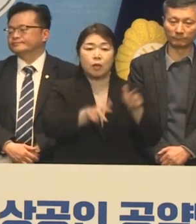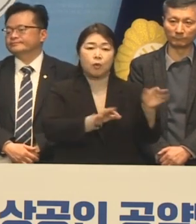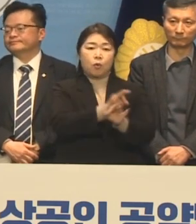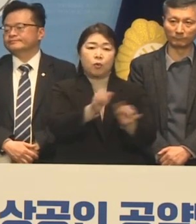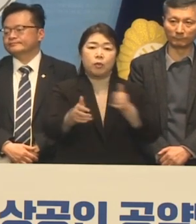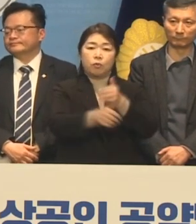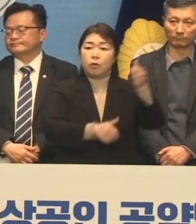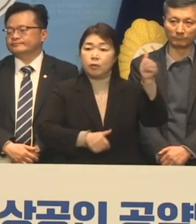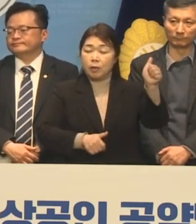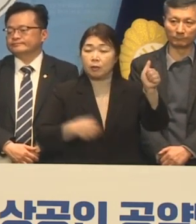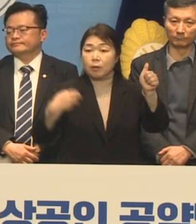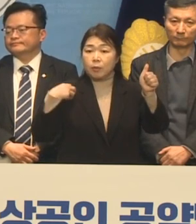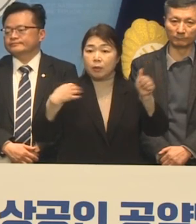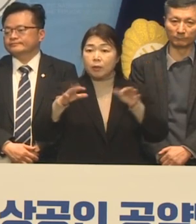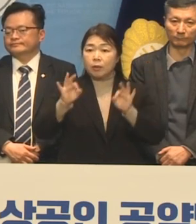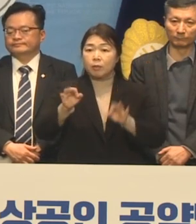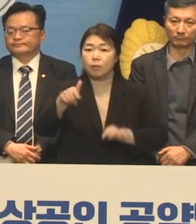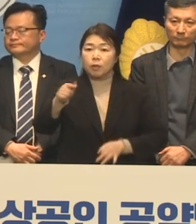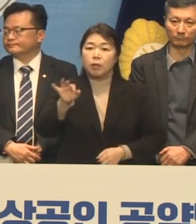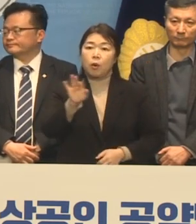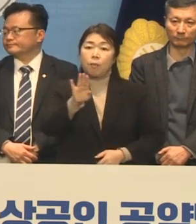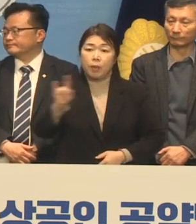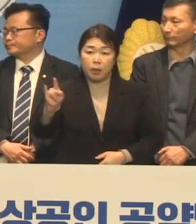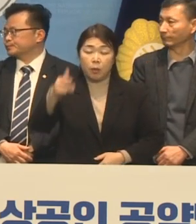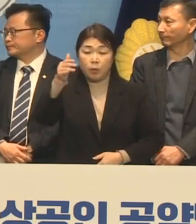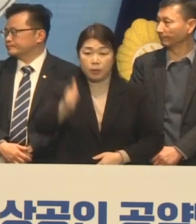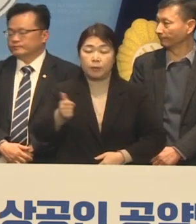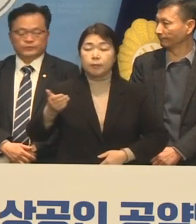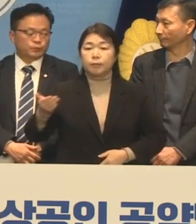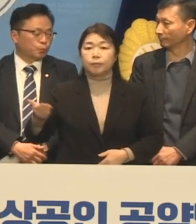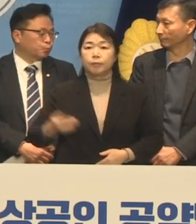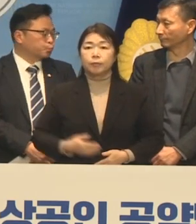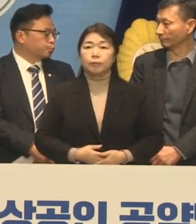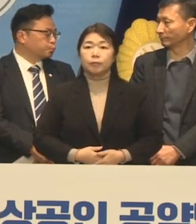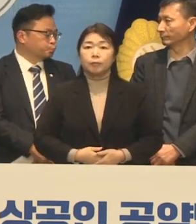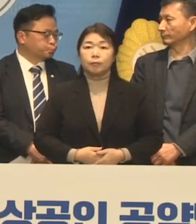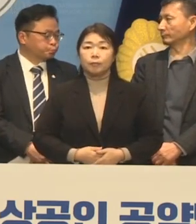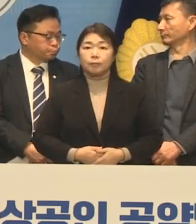소상공인위원회 위원장을 맡고 계시는 김경배 회장님 나오셨습니다.